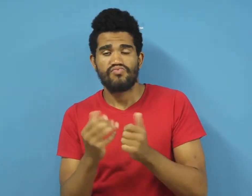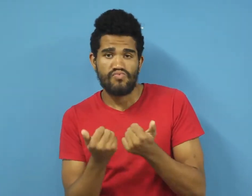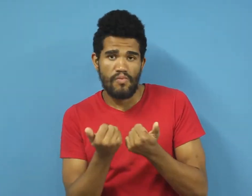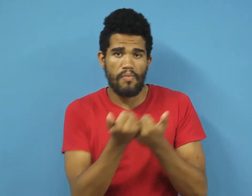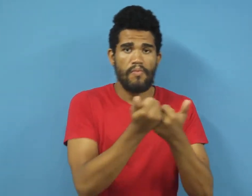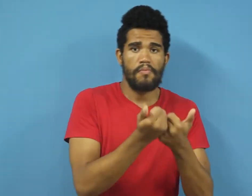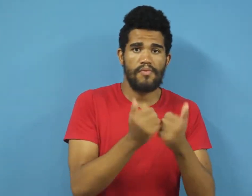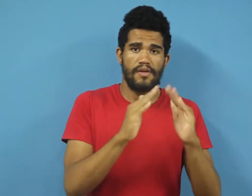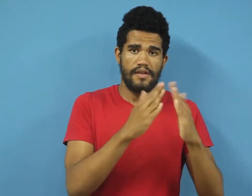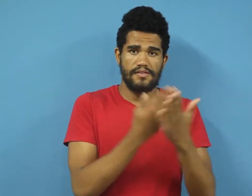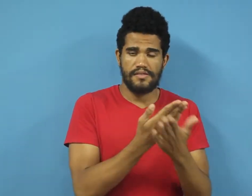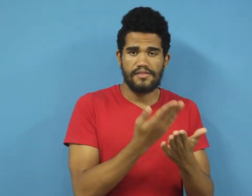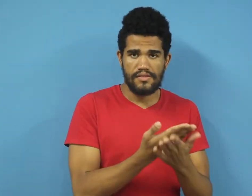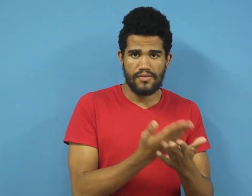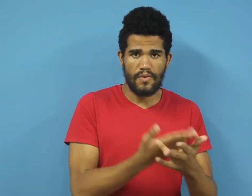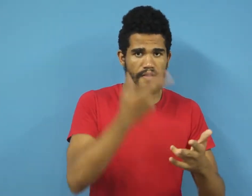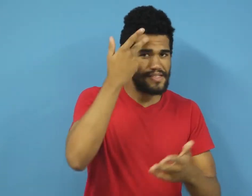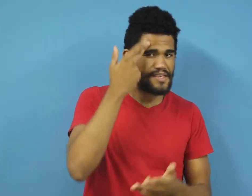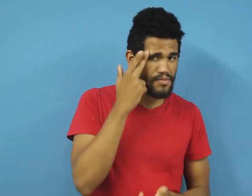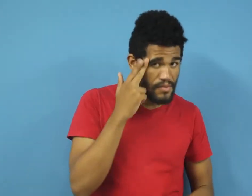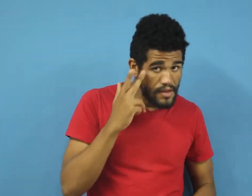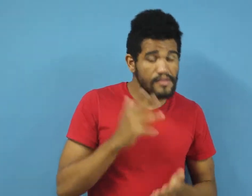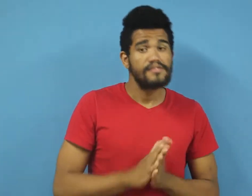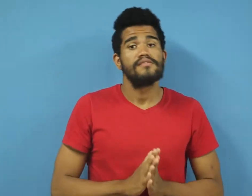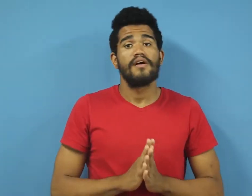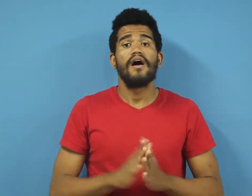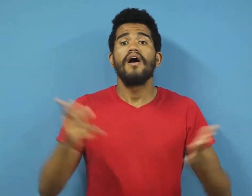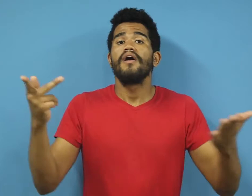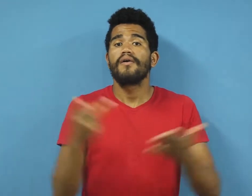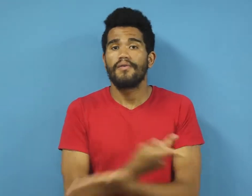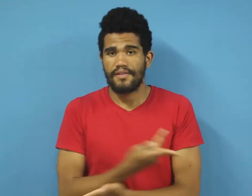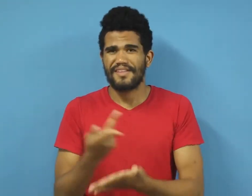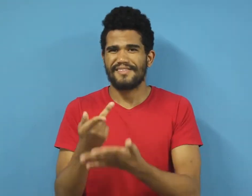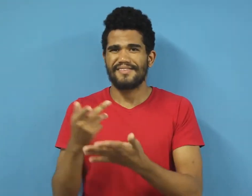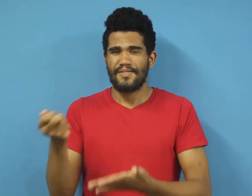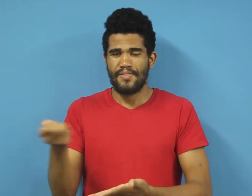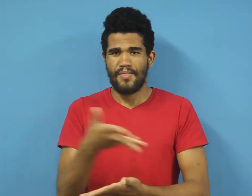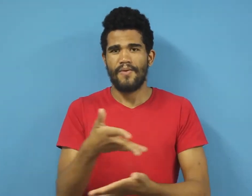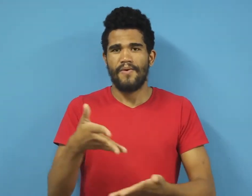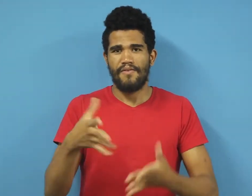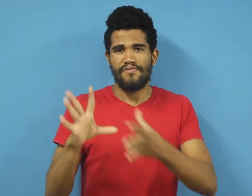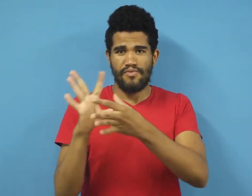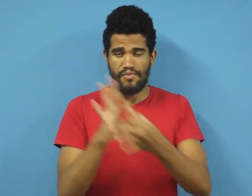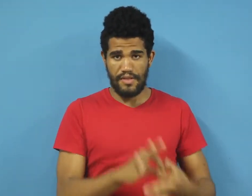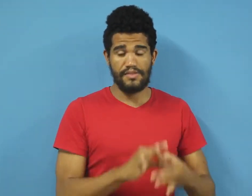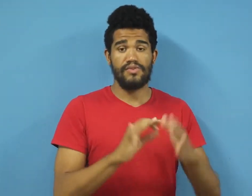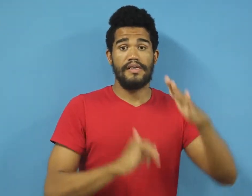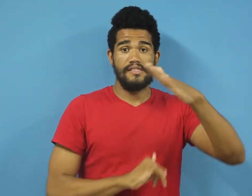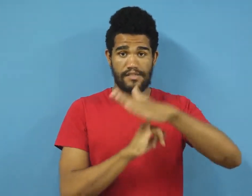às escolas regulares. Diante desse cenário, as instituições de ensino regular,